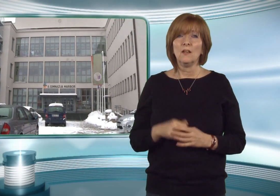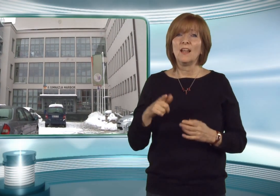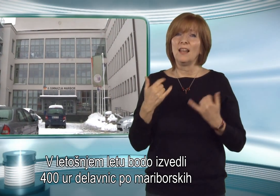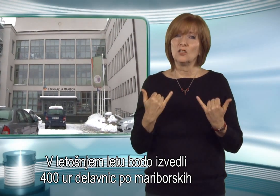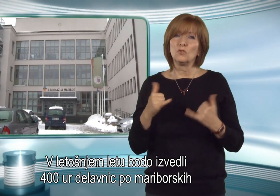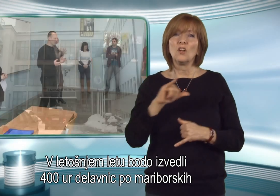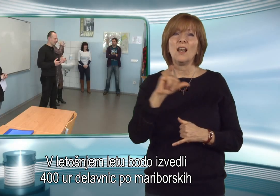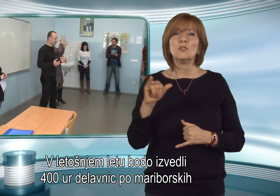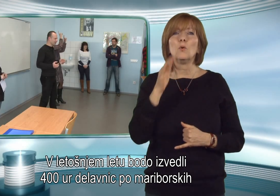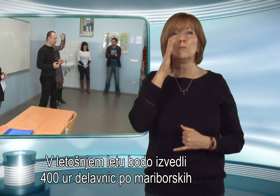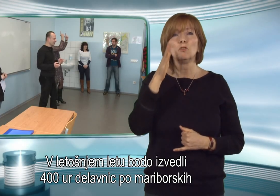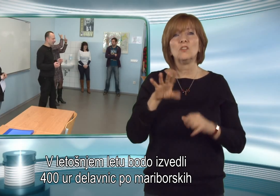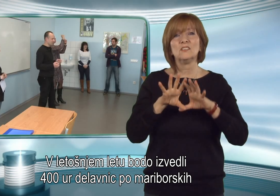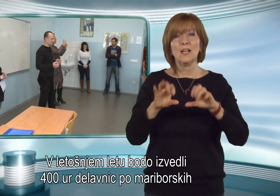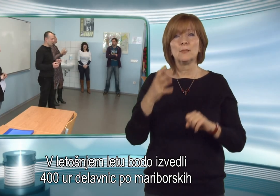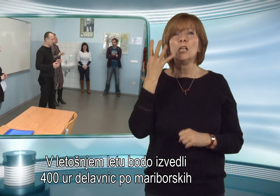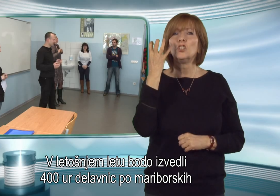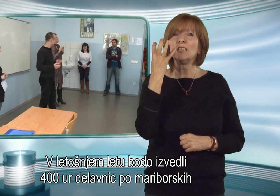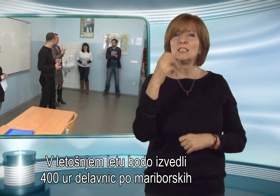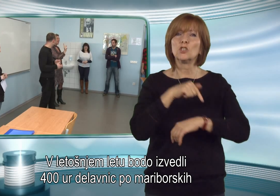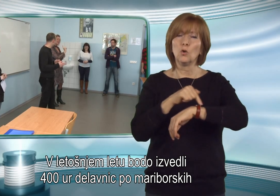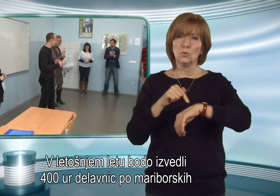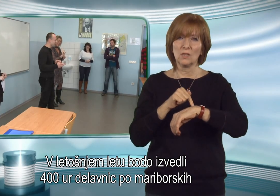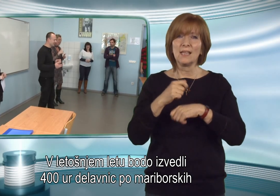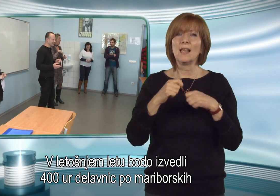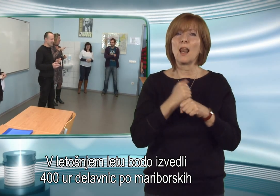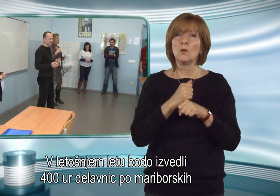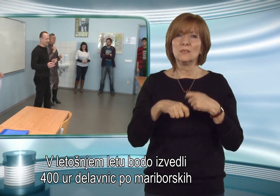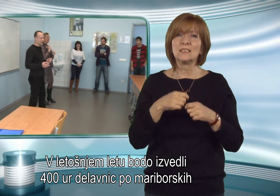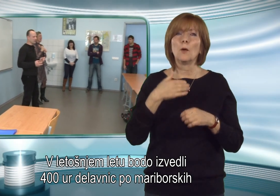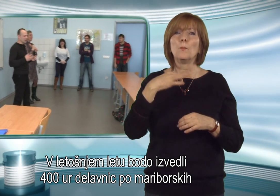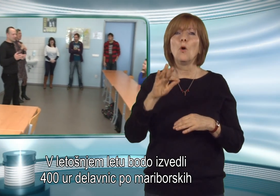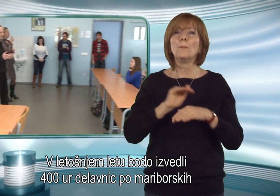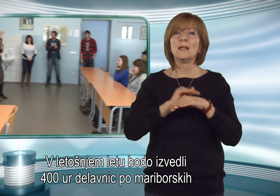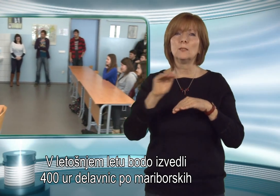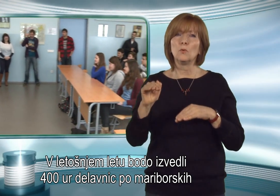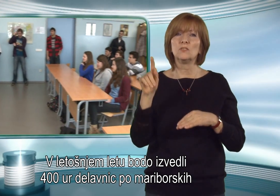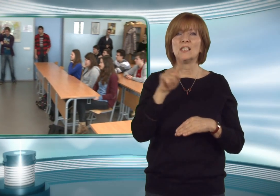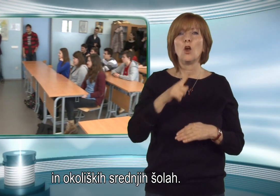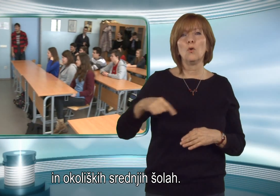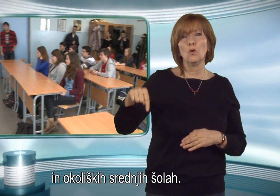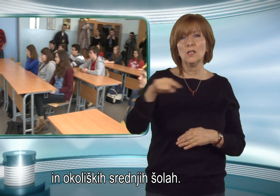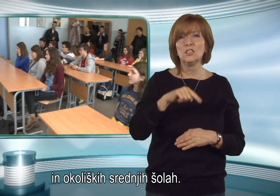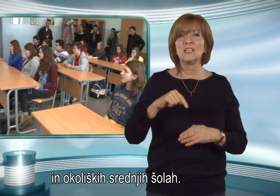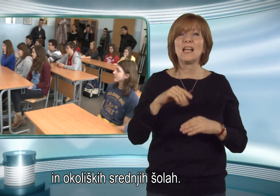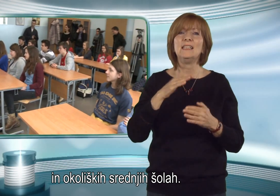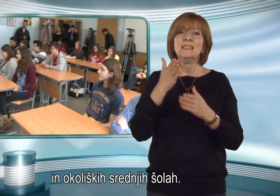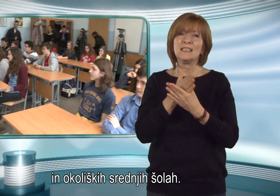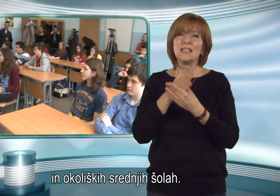V letošnjem letu bodo izvedli 400 ur delavnic po mariborskih in okoliških srednjih šolah.